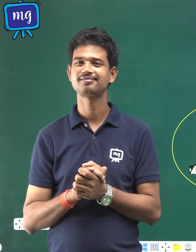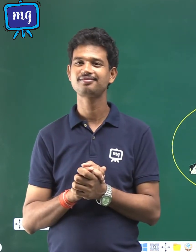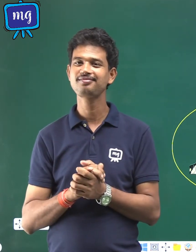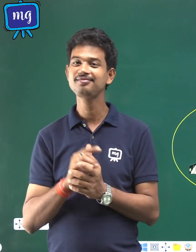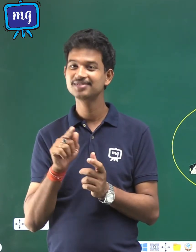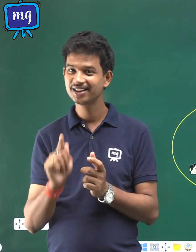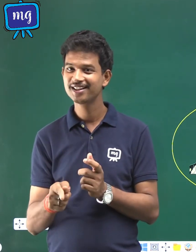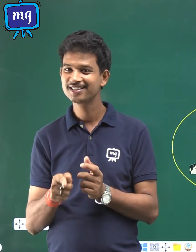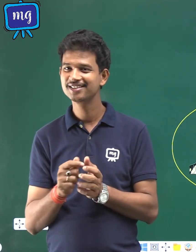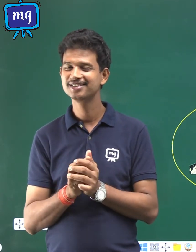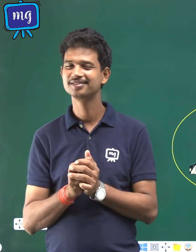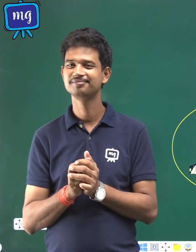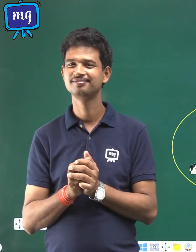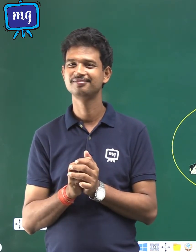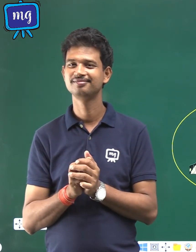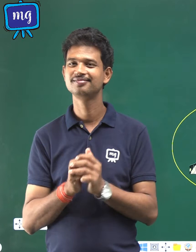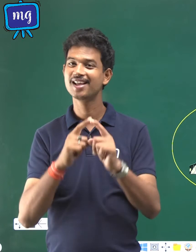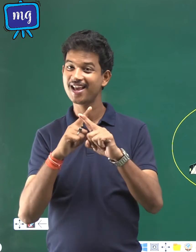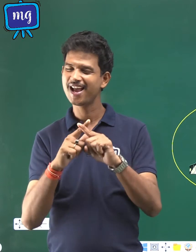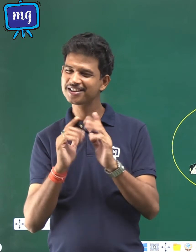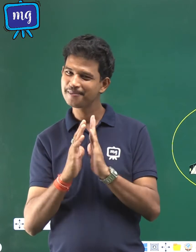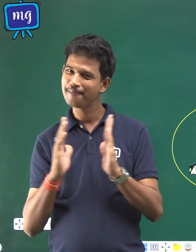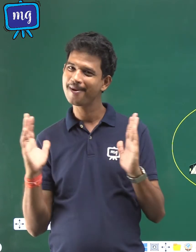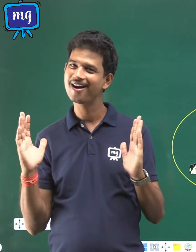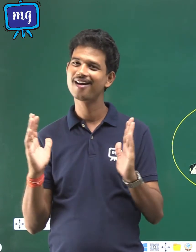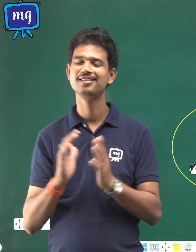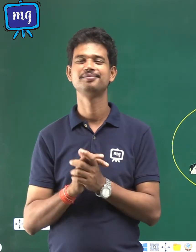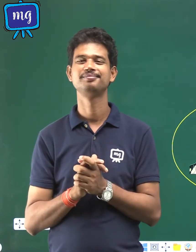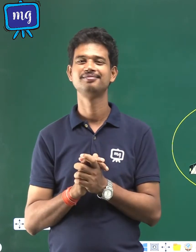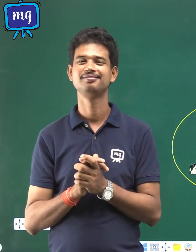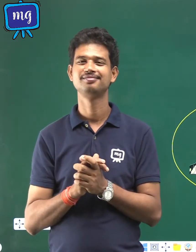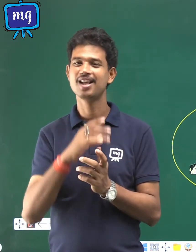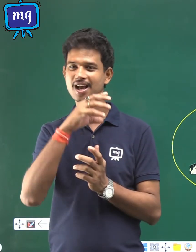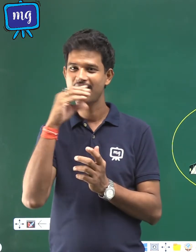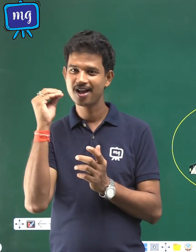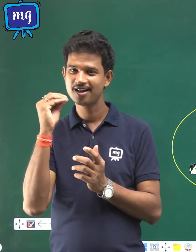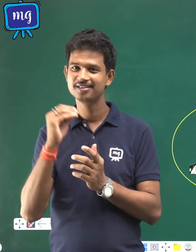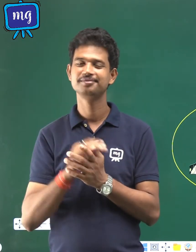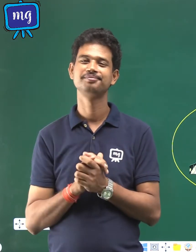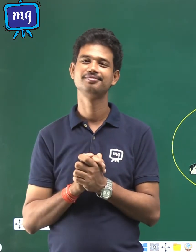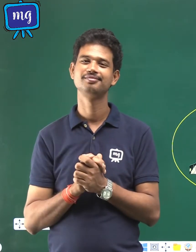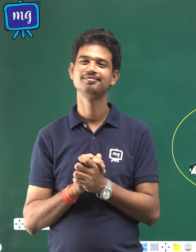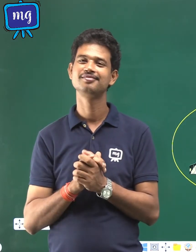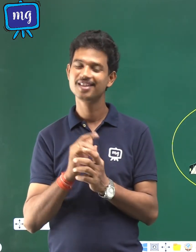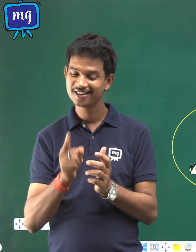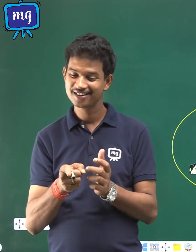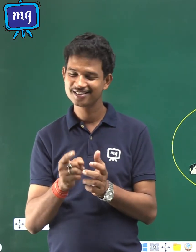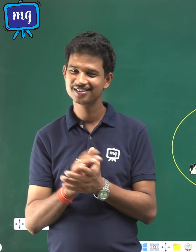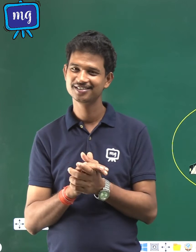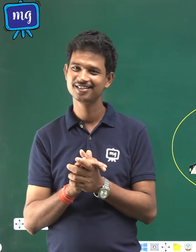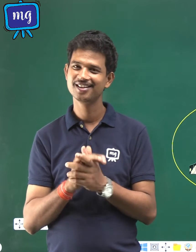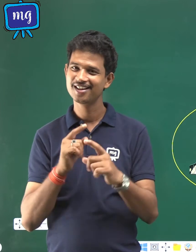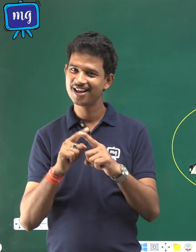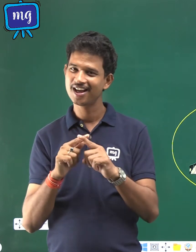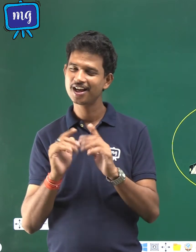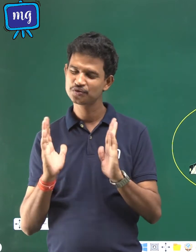this is capital X and this is